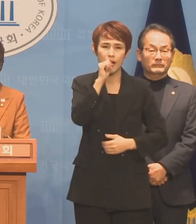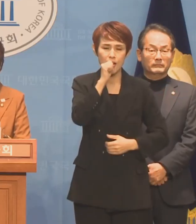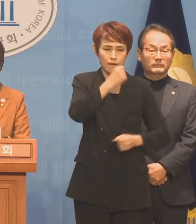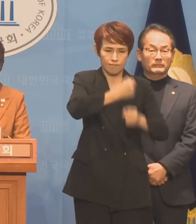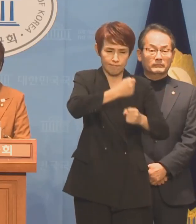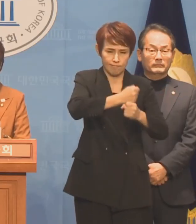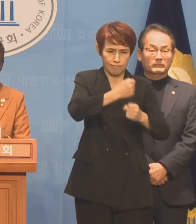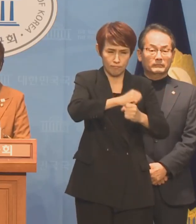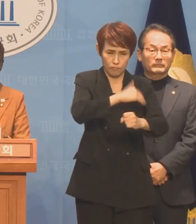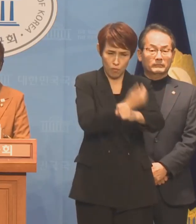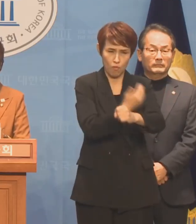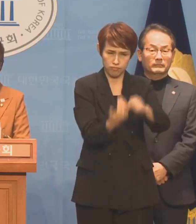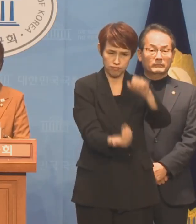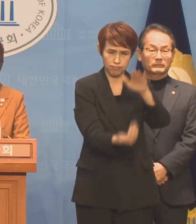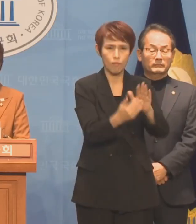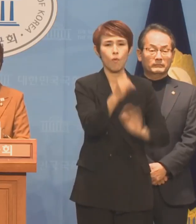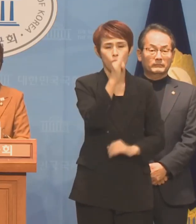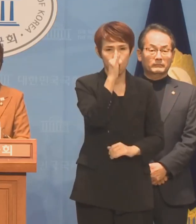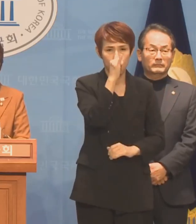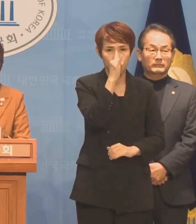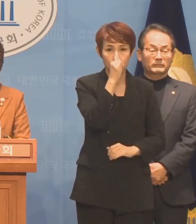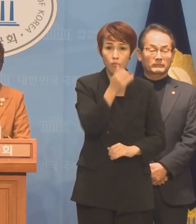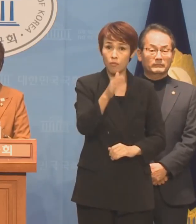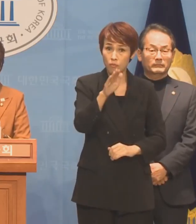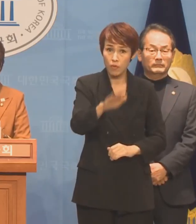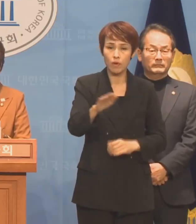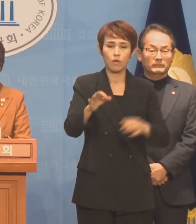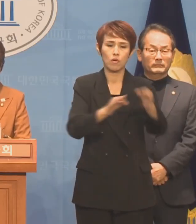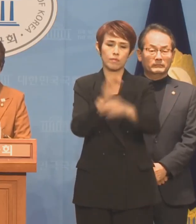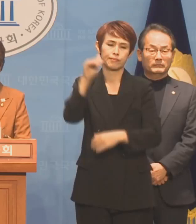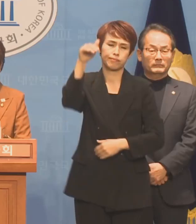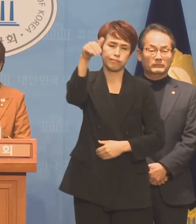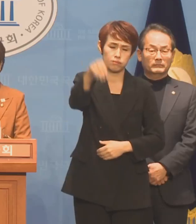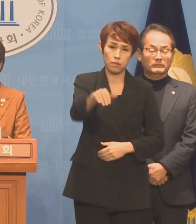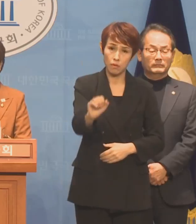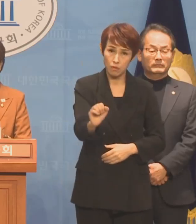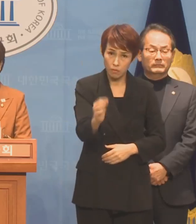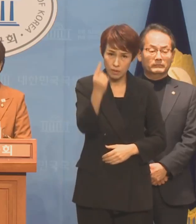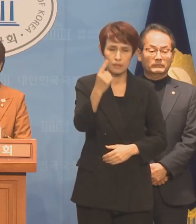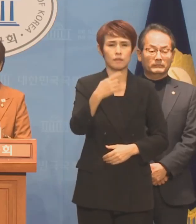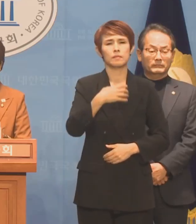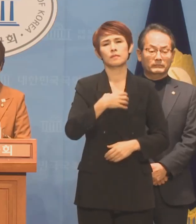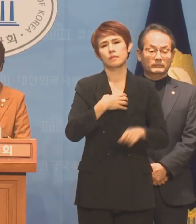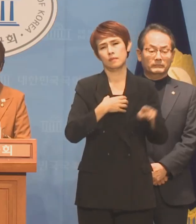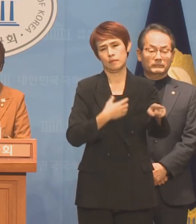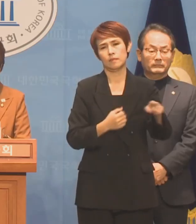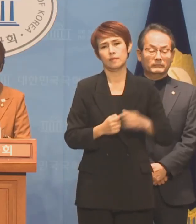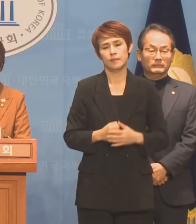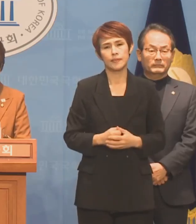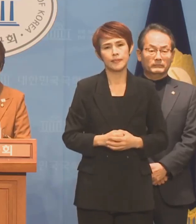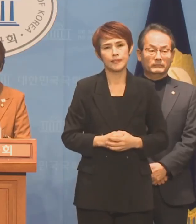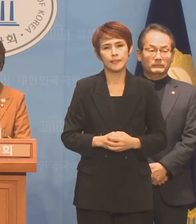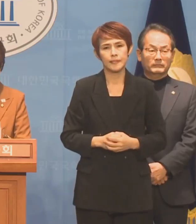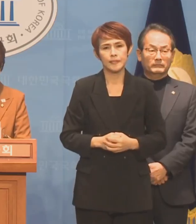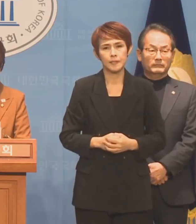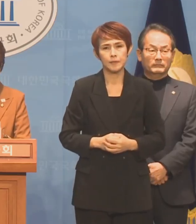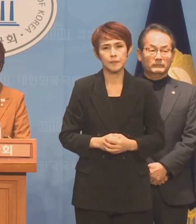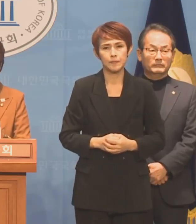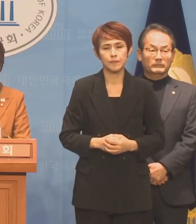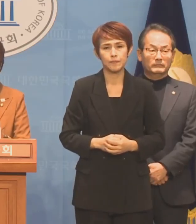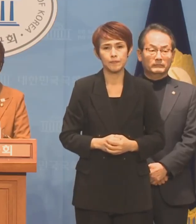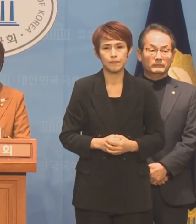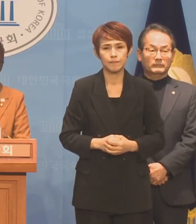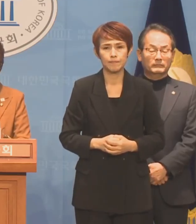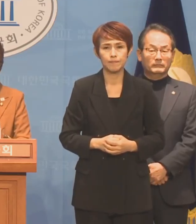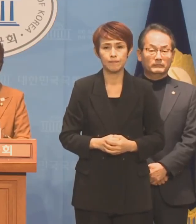생산 능력을 보유하고 있음에도 경기 침체로 인해서 심각한 위기를 겪고 있는 실정입니다.